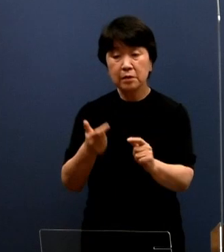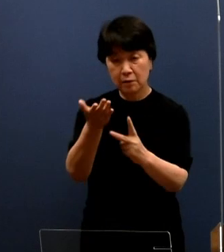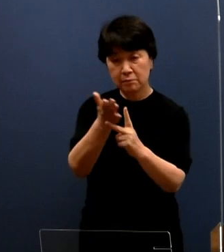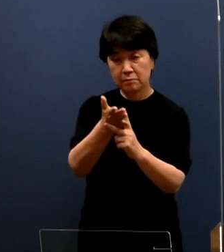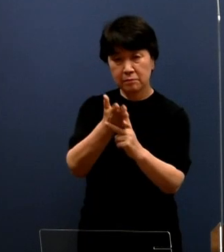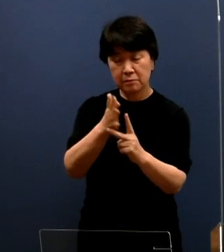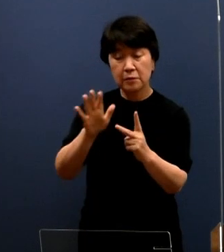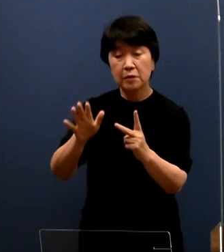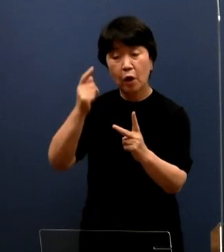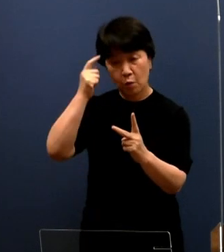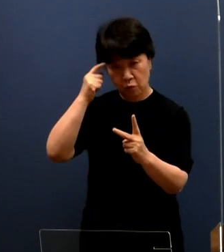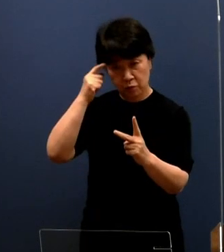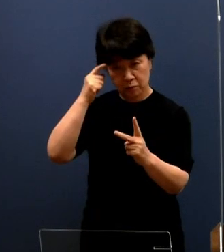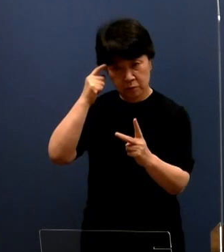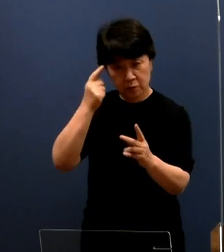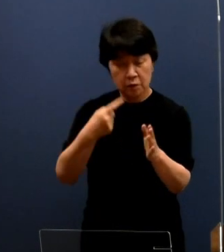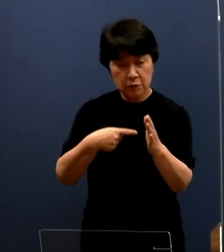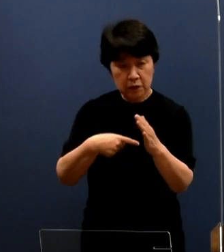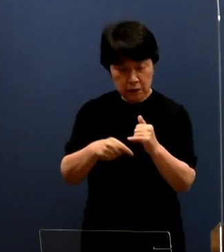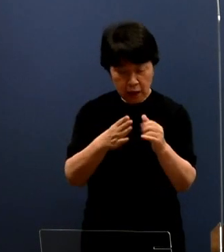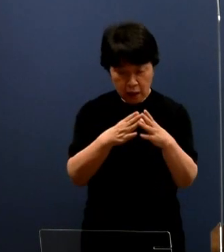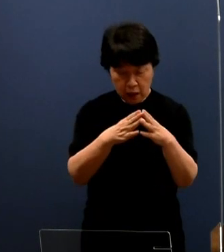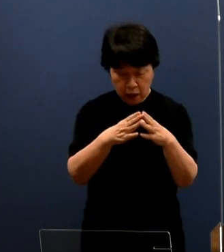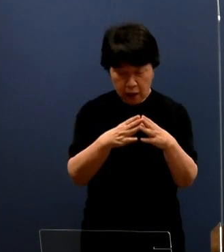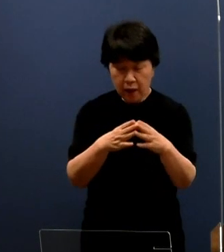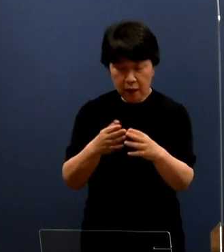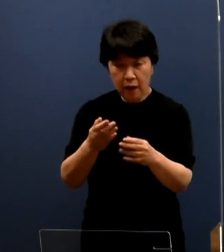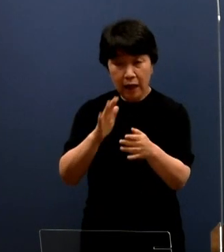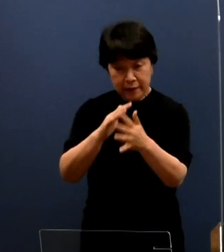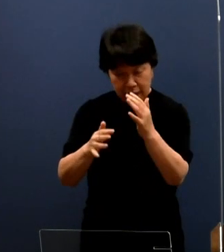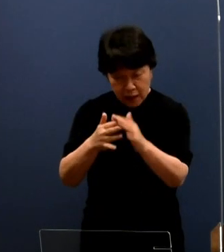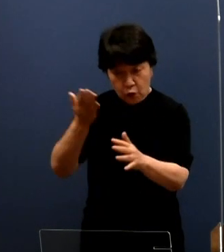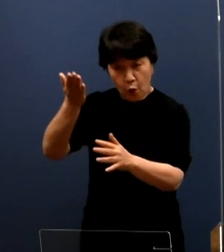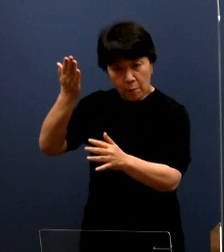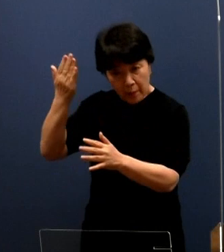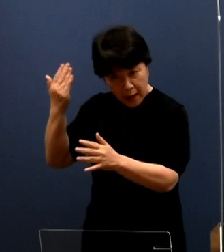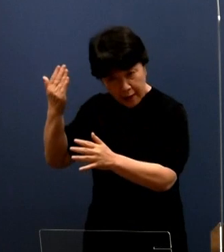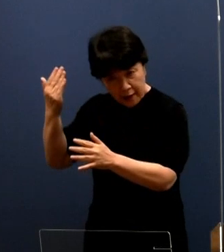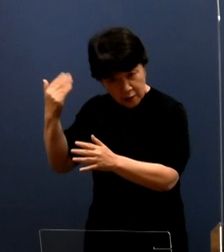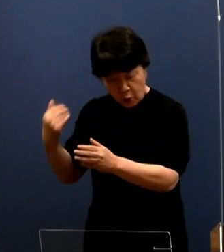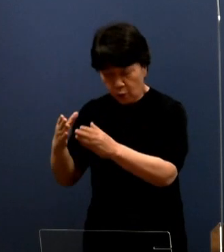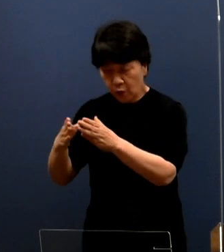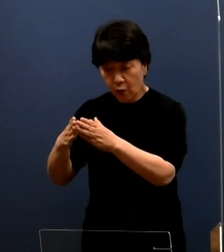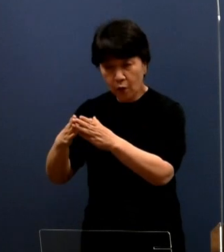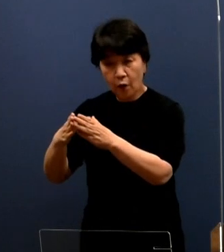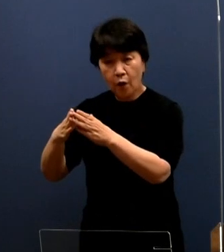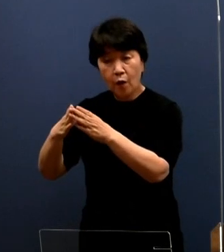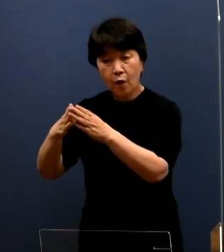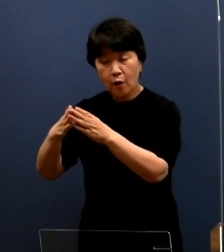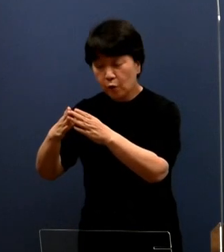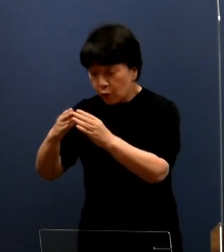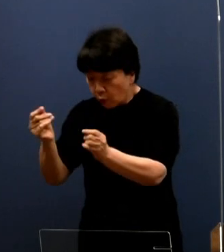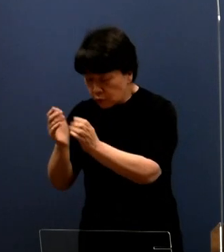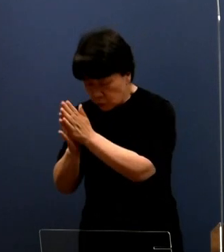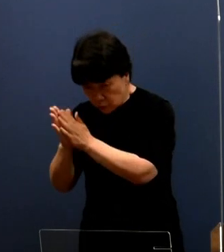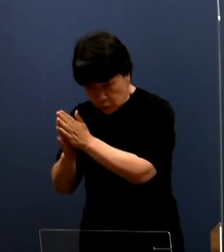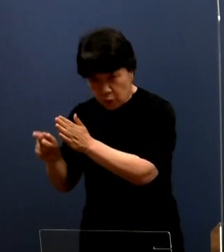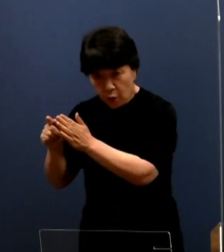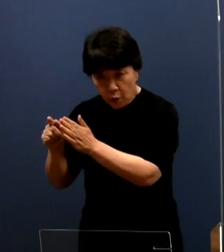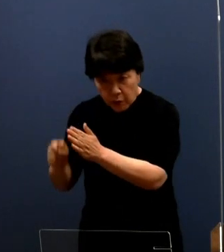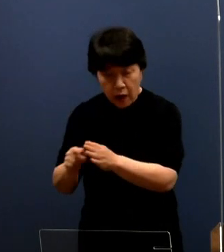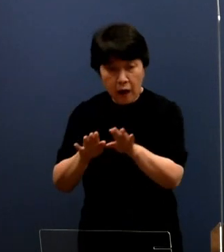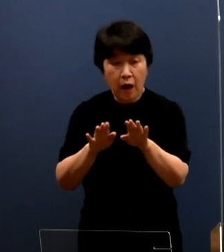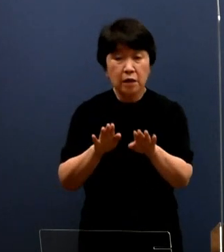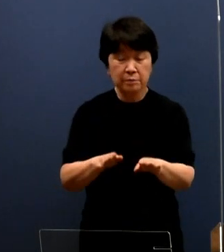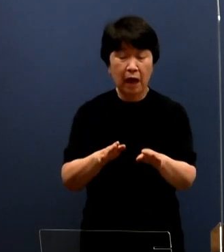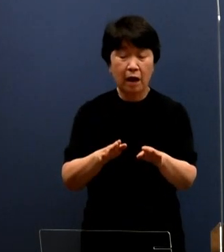その国葬の、戦前の国葬の国民に対して弔意を強いるという問題というのは、それは生じない